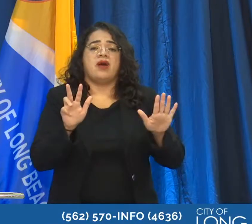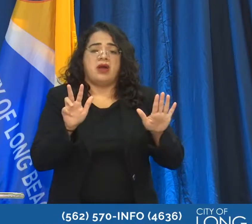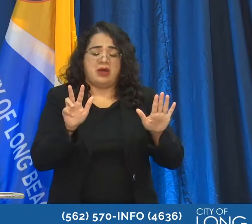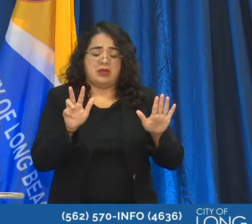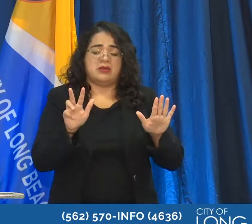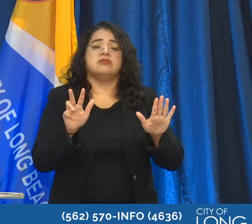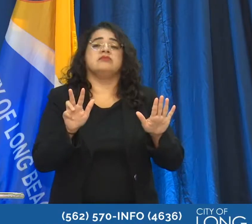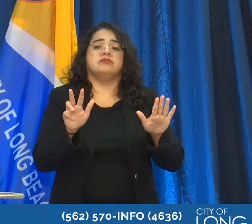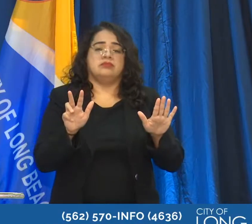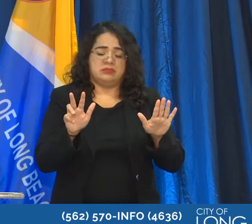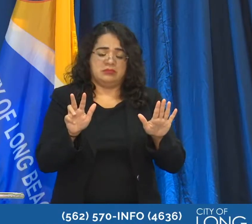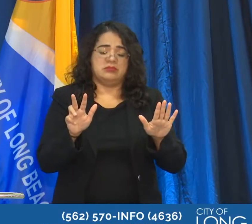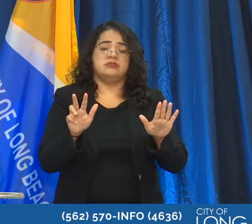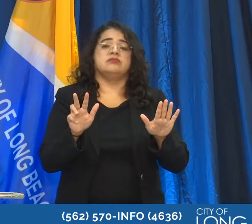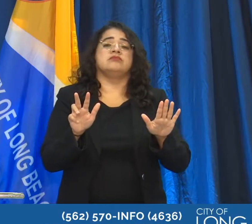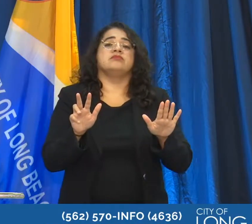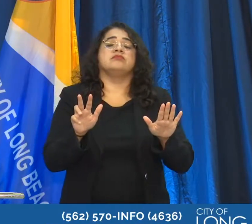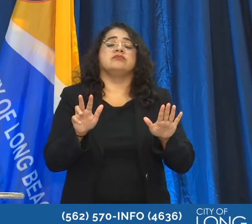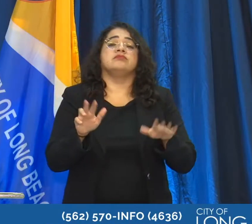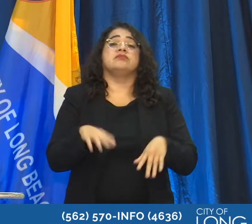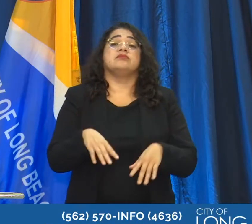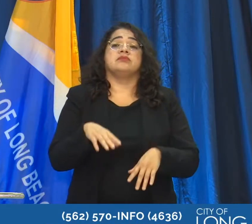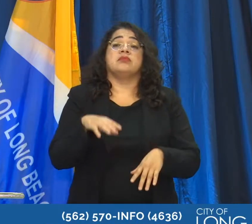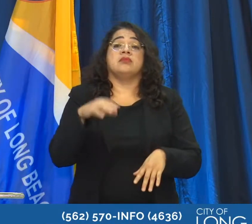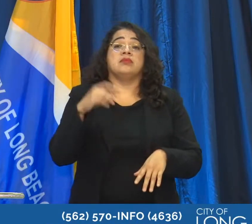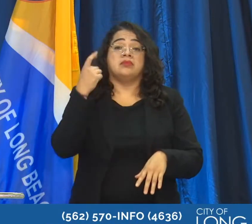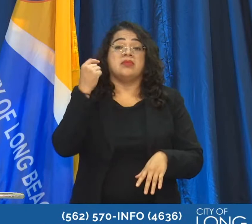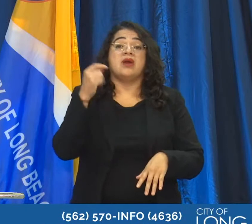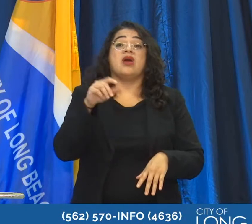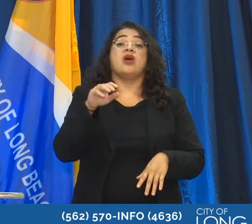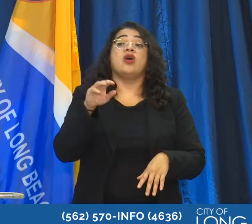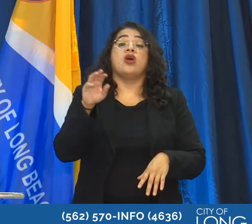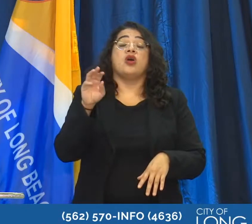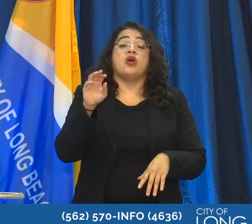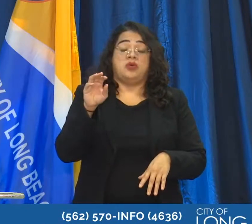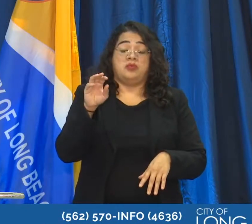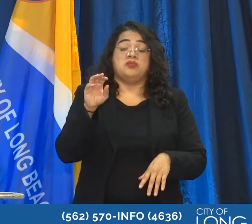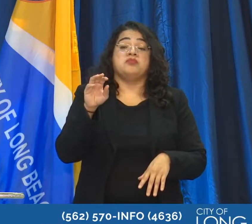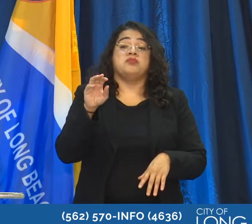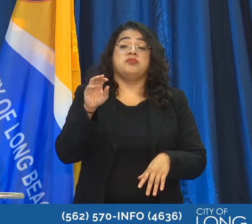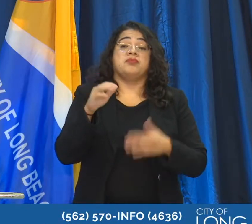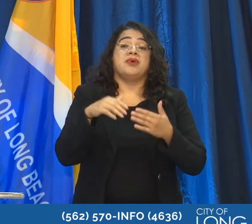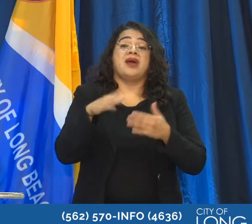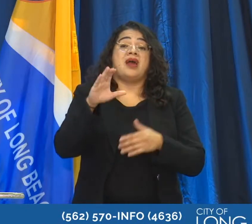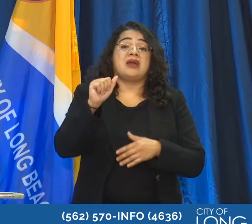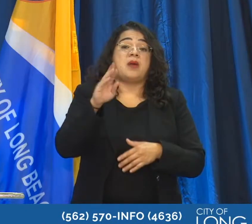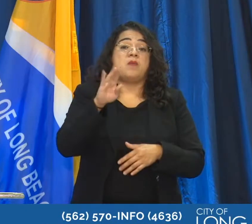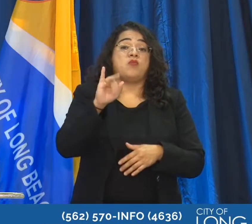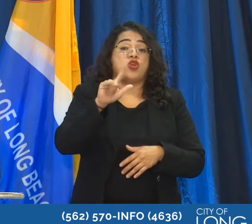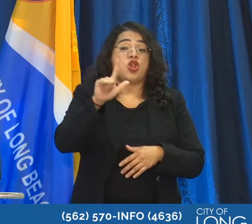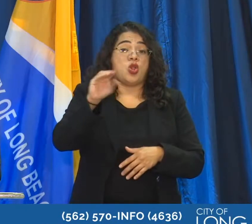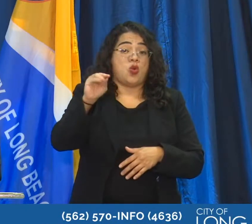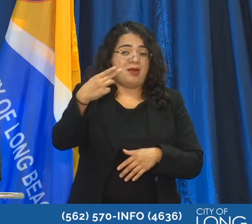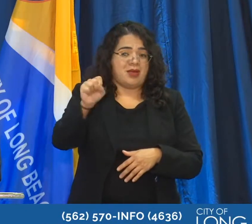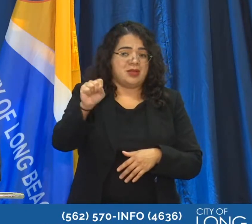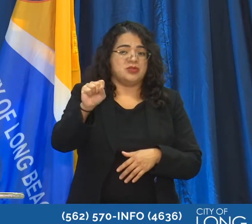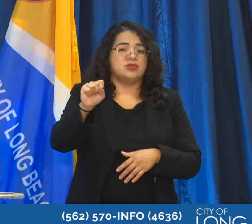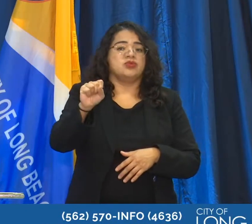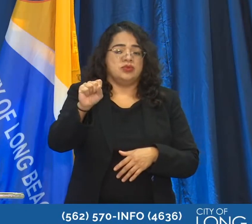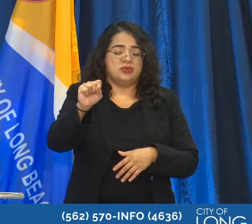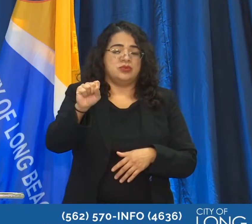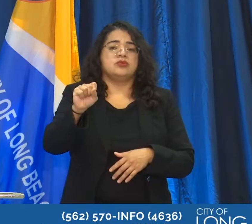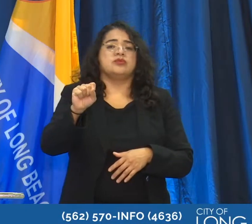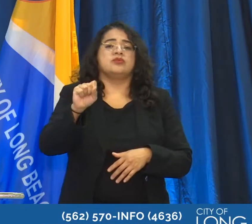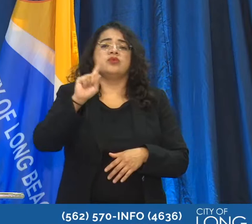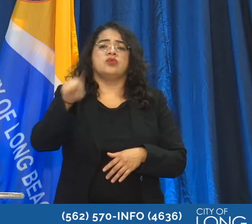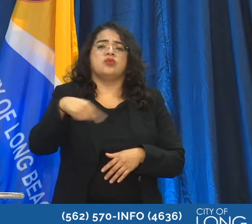luego reabrirán los mismos lunes a viernes, pero de 3 a 5 de la tarde. Y Cabrillo High School será el único sitio